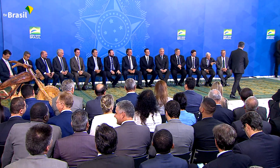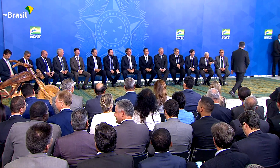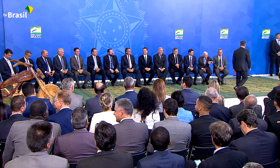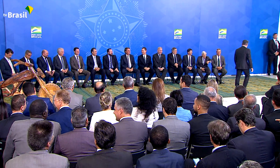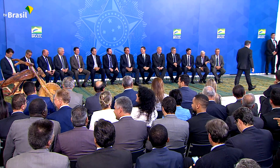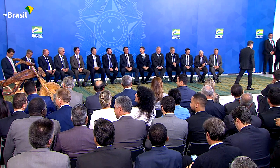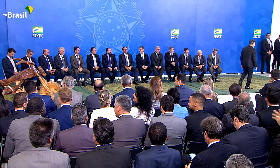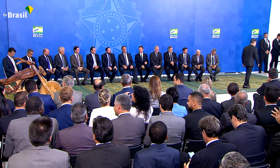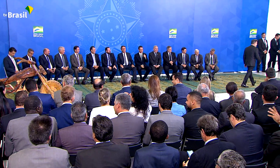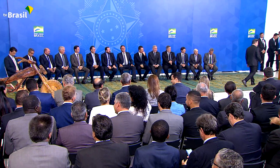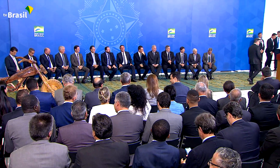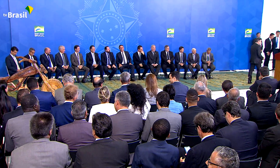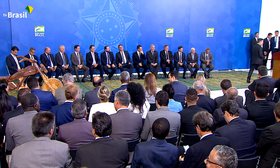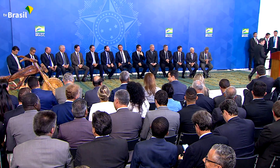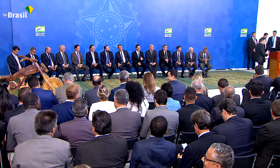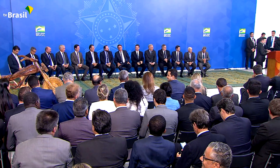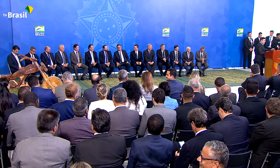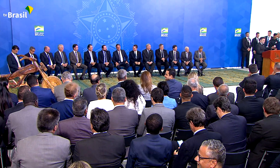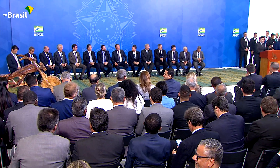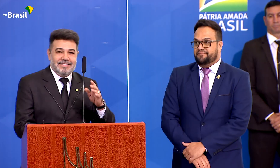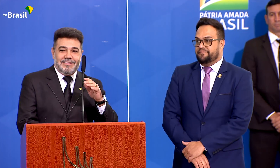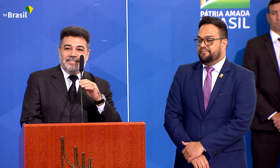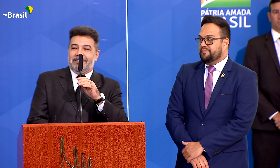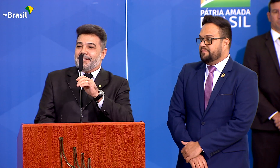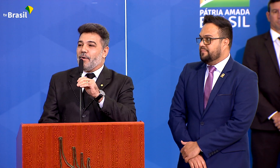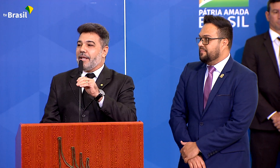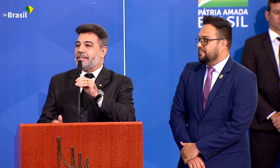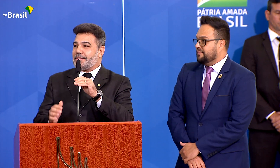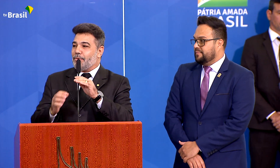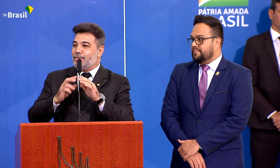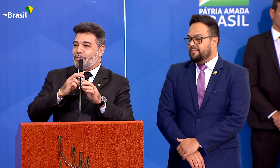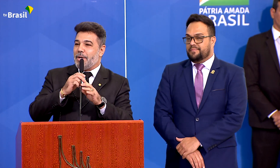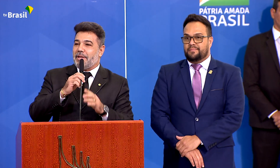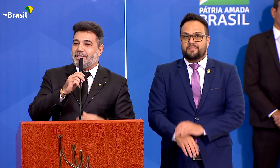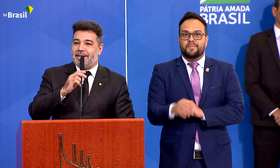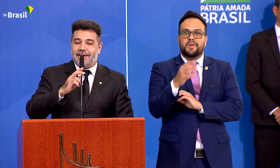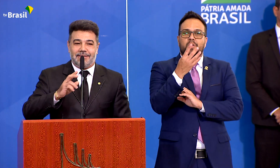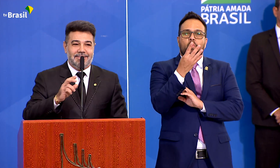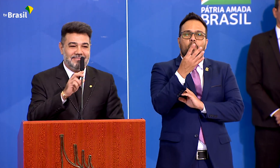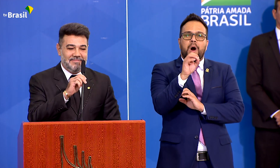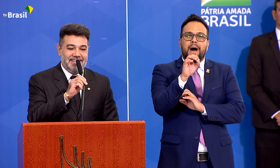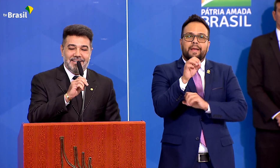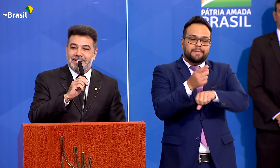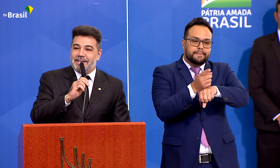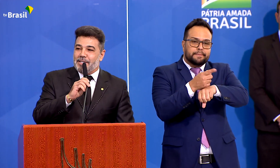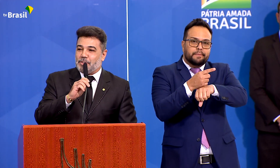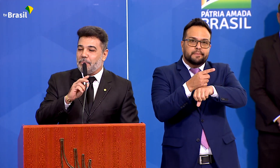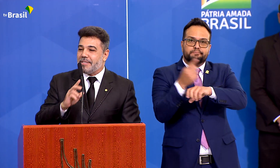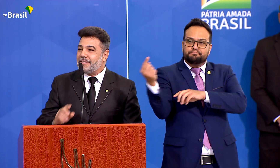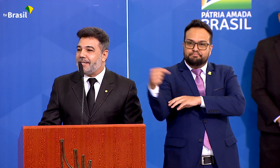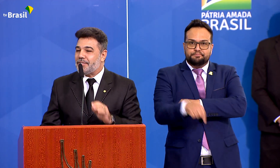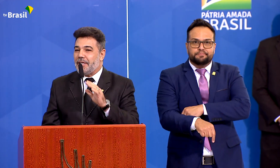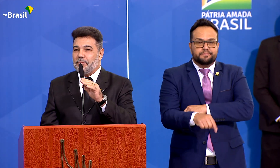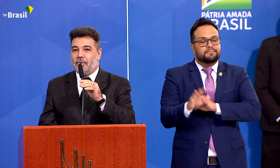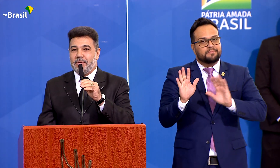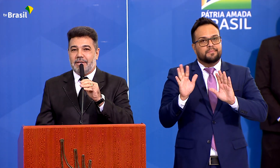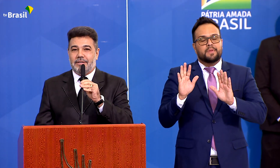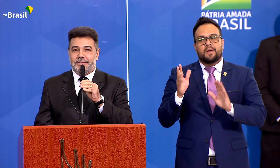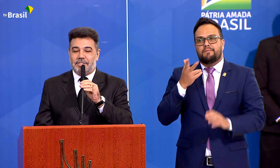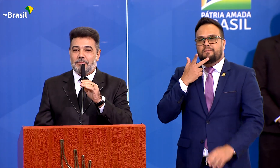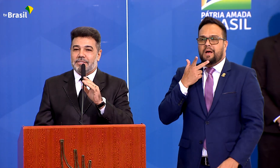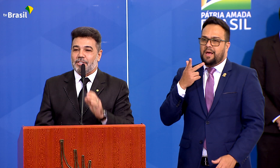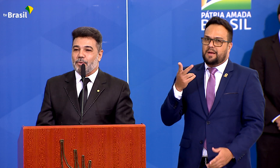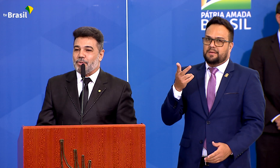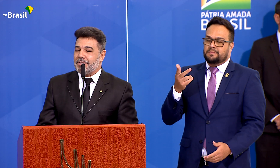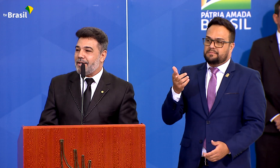a classificação tem 40 segundos só para chegar aqui senhor presidente da